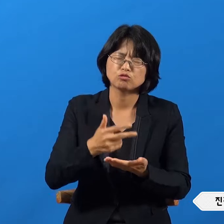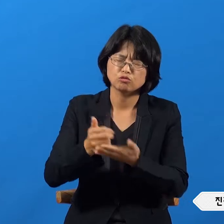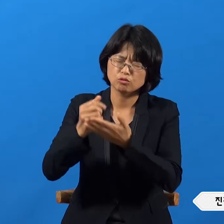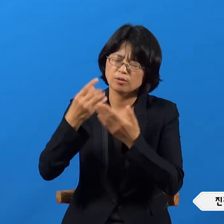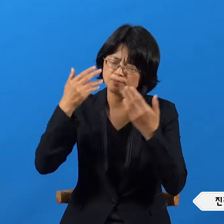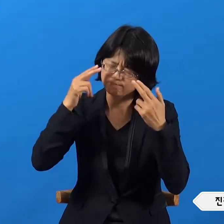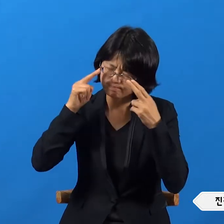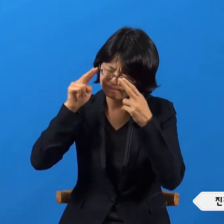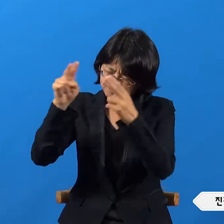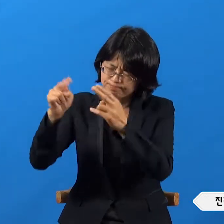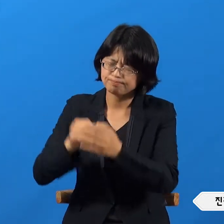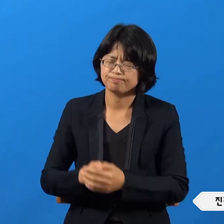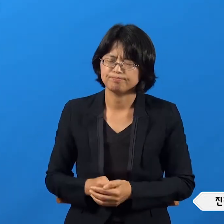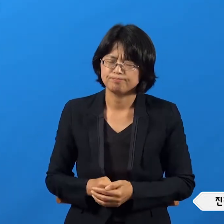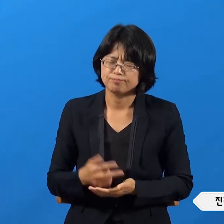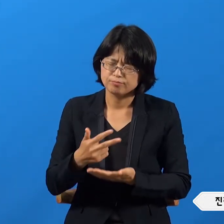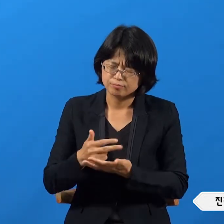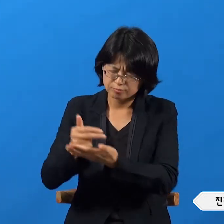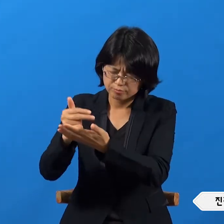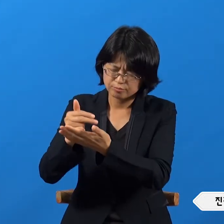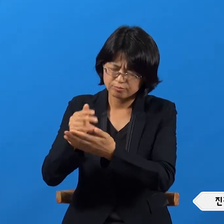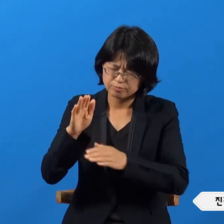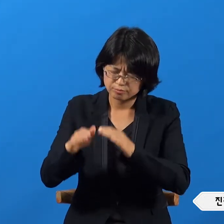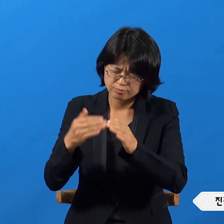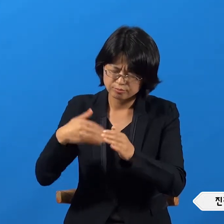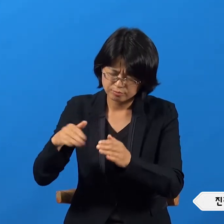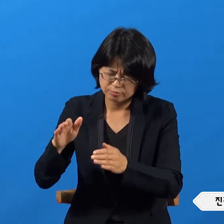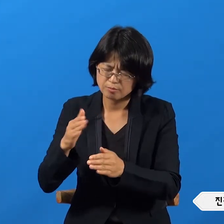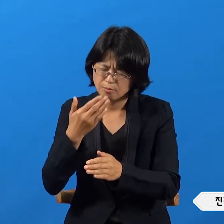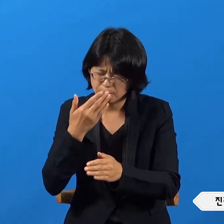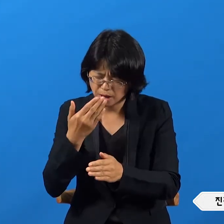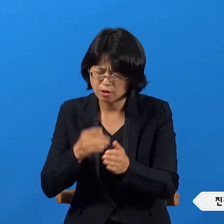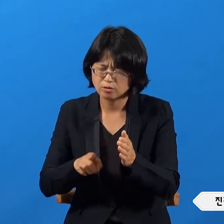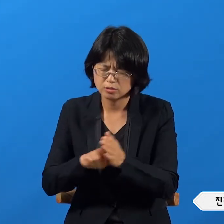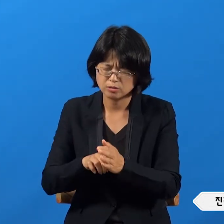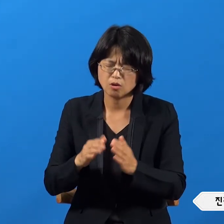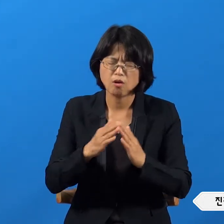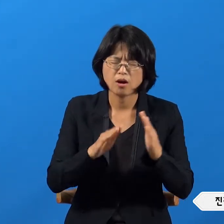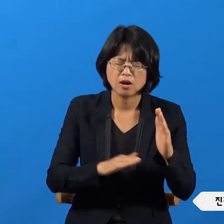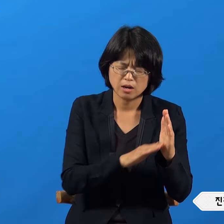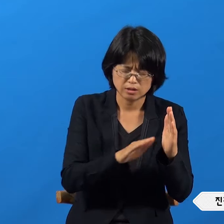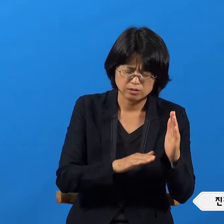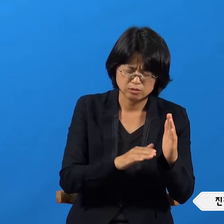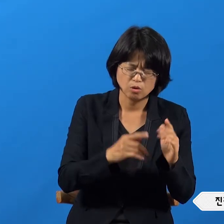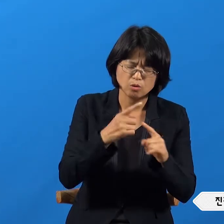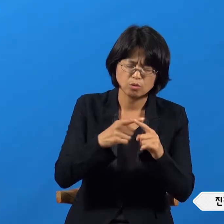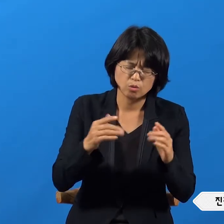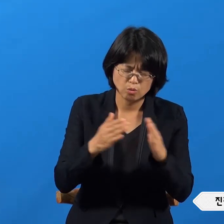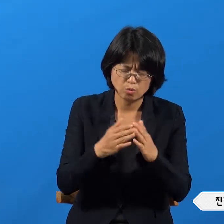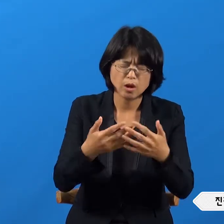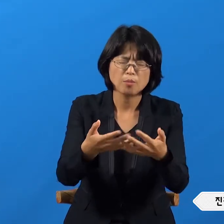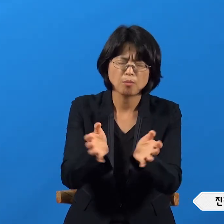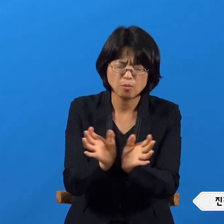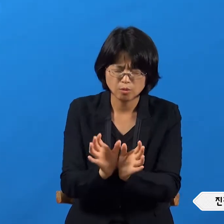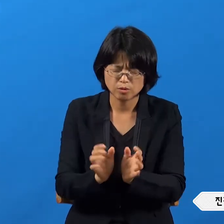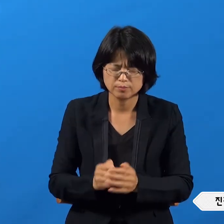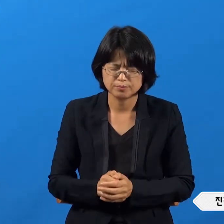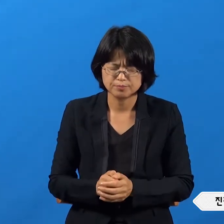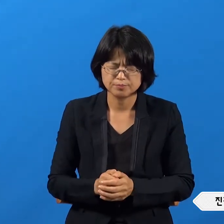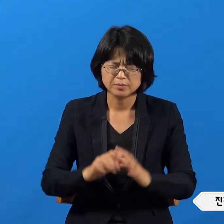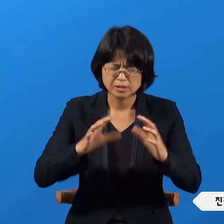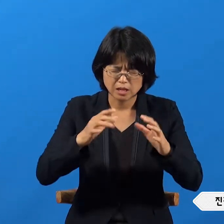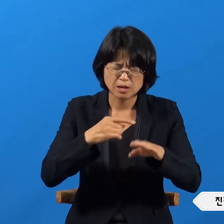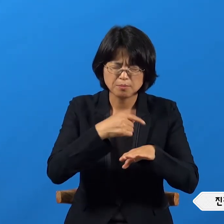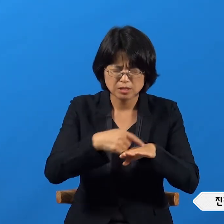수 있도록 우리의 가정과 교회와 공동체와 나라와 민족과 직장을 변화시키는